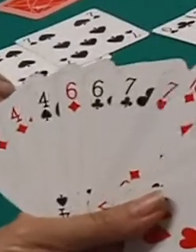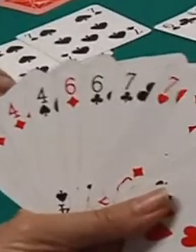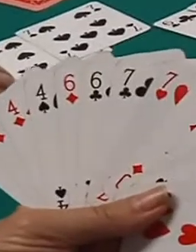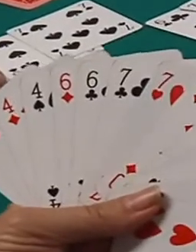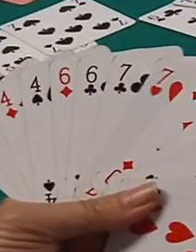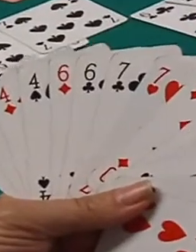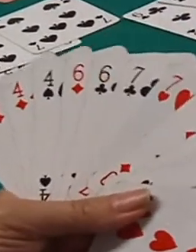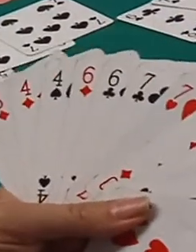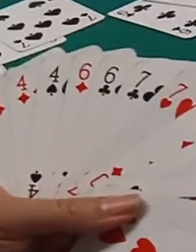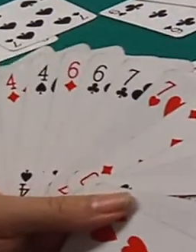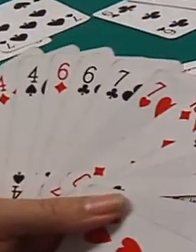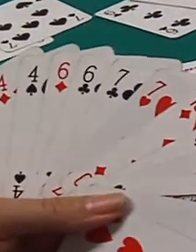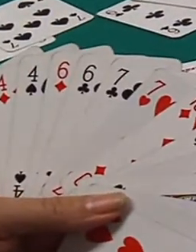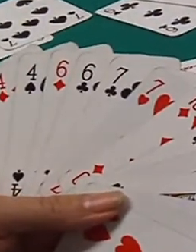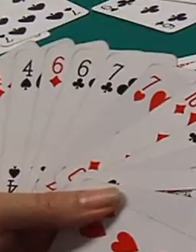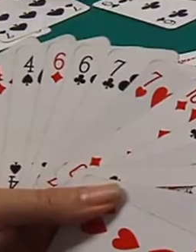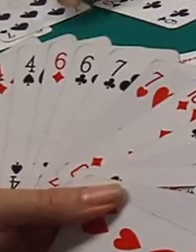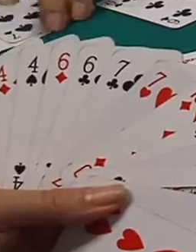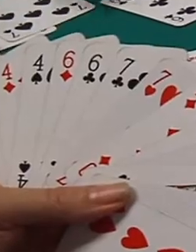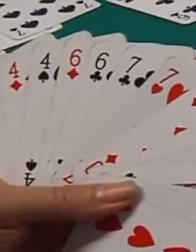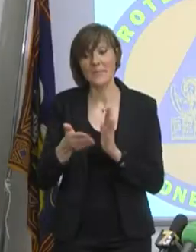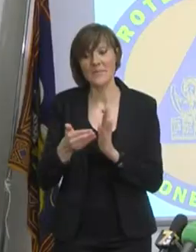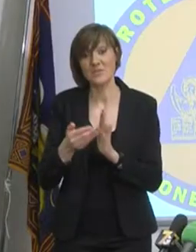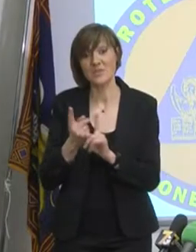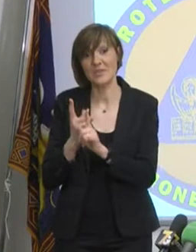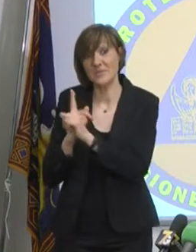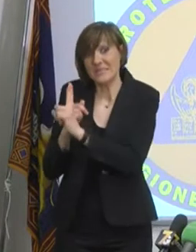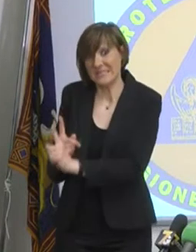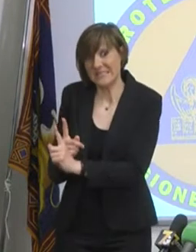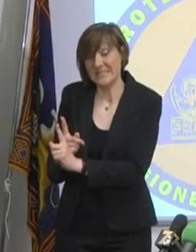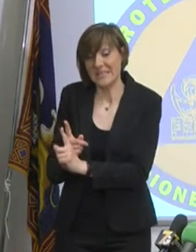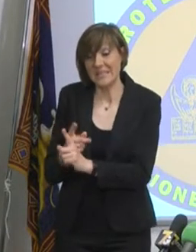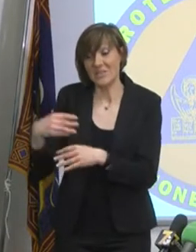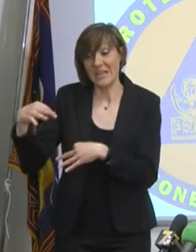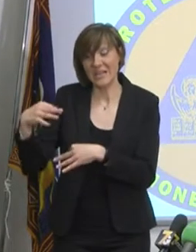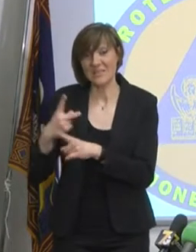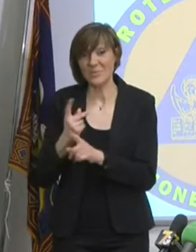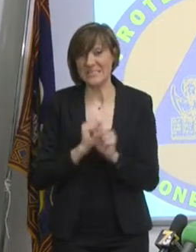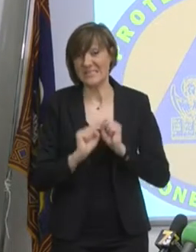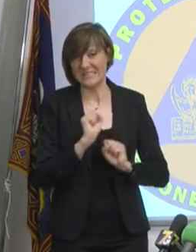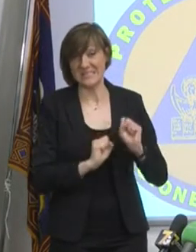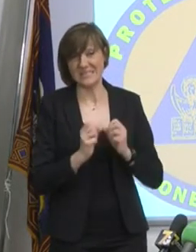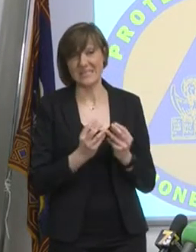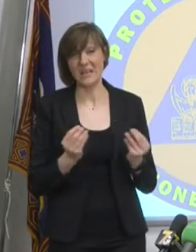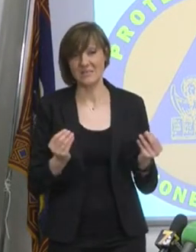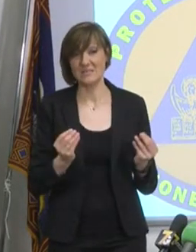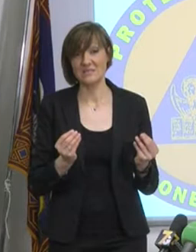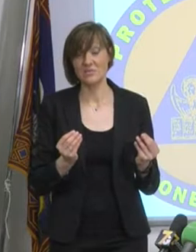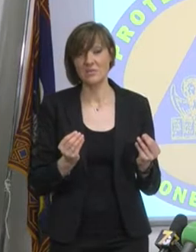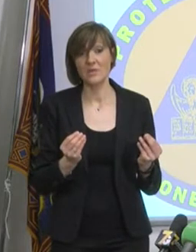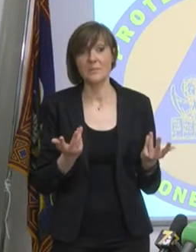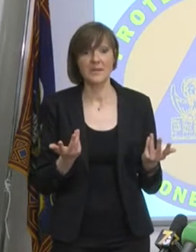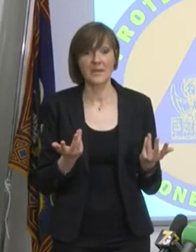casa. Nessun via libera al momento al gioco delle carte. Sulle carte c'è molta ritrosia, che per noi è